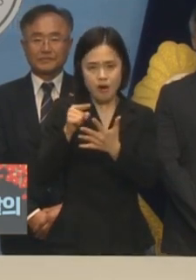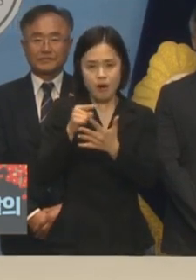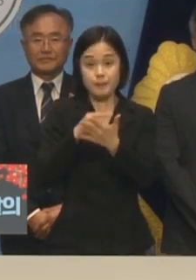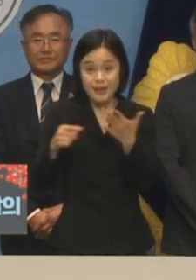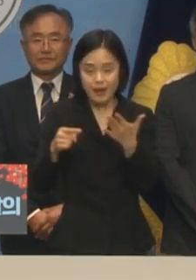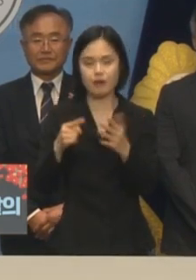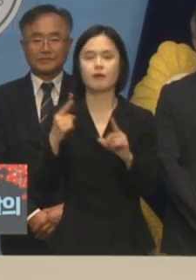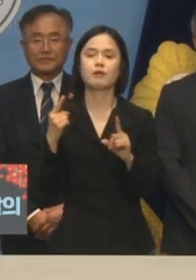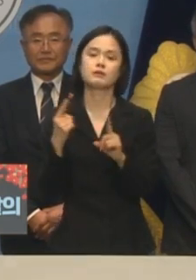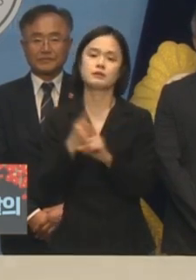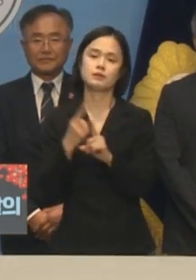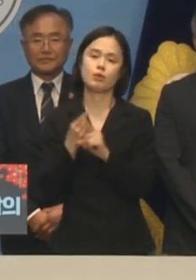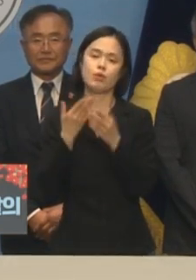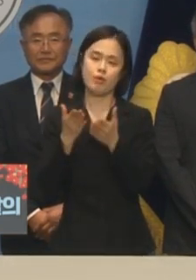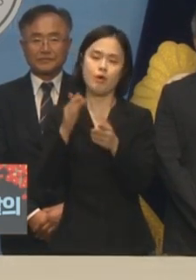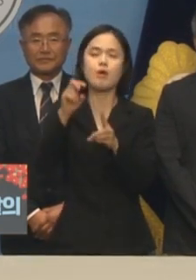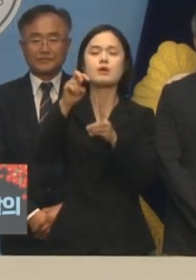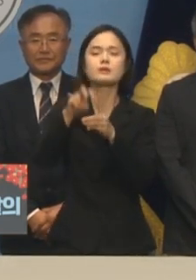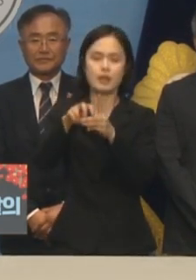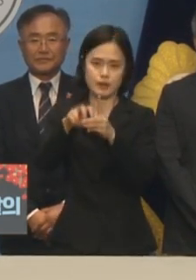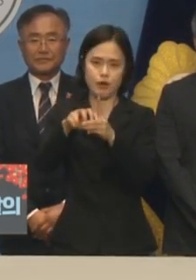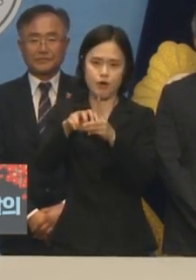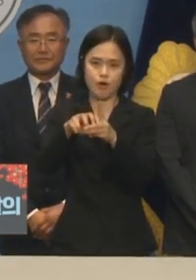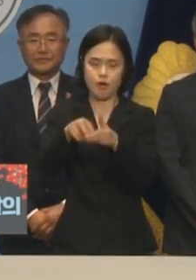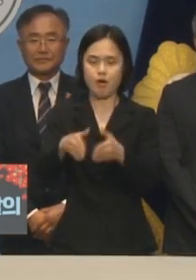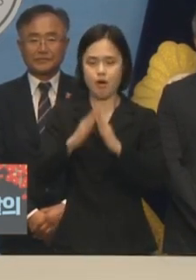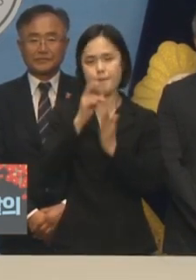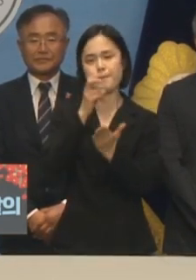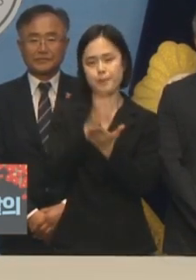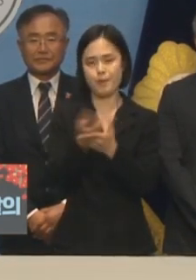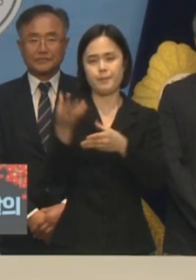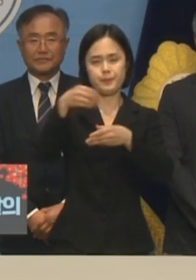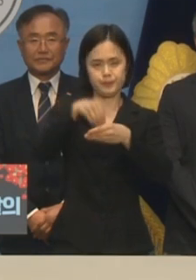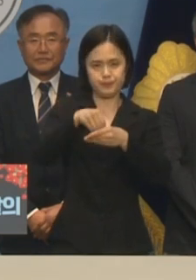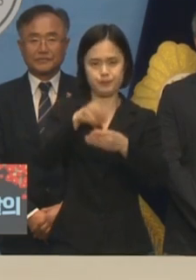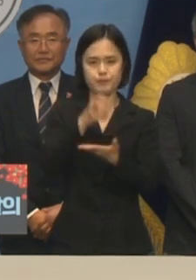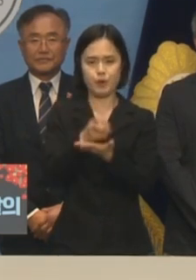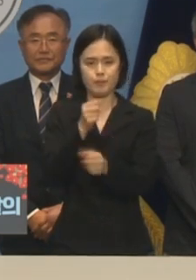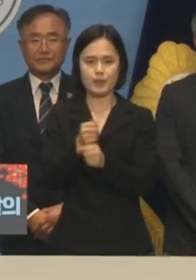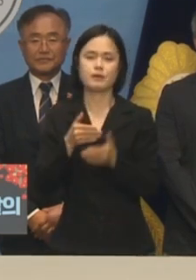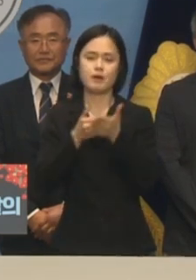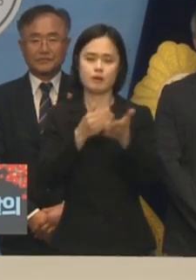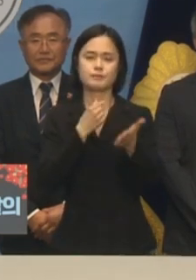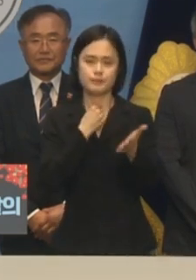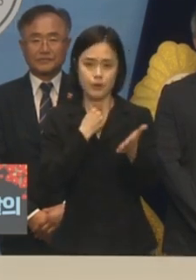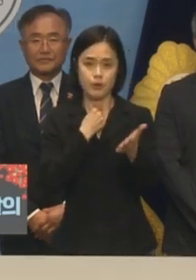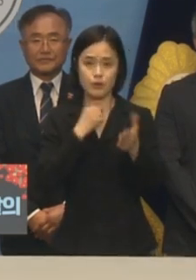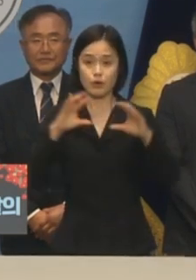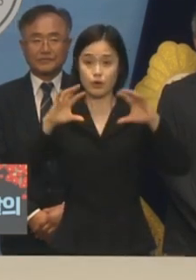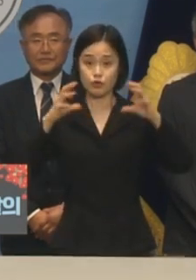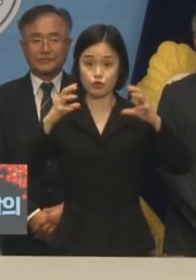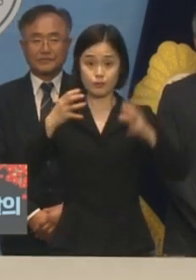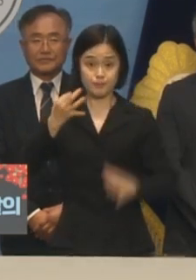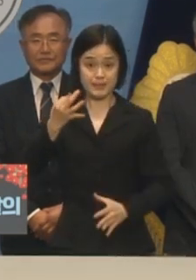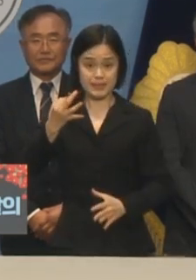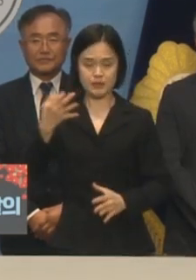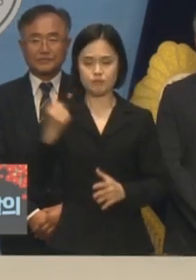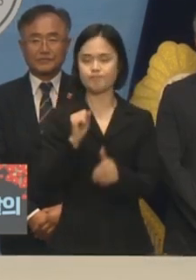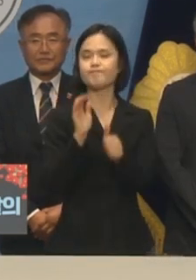고통을 치유하는 국립국가 트라우마 센터 운영비 전액 국비 지원을